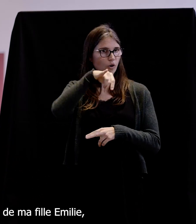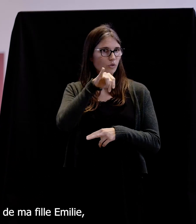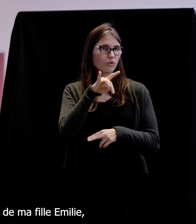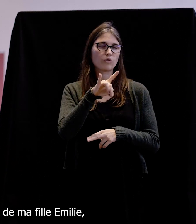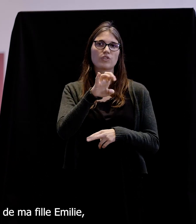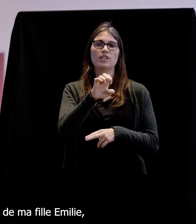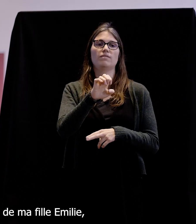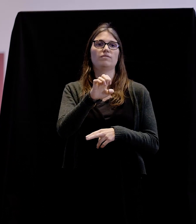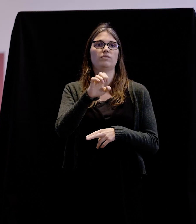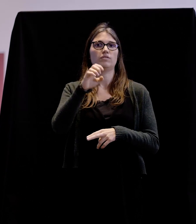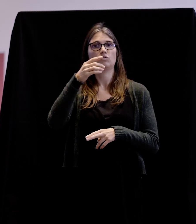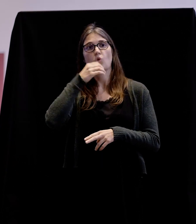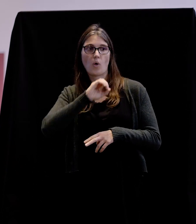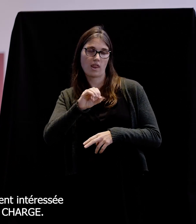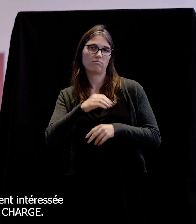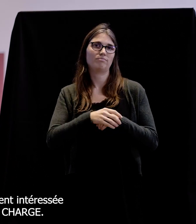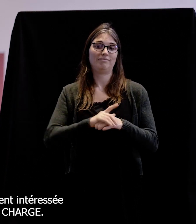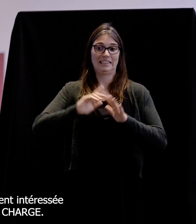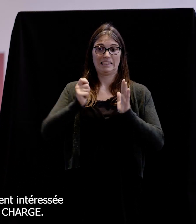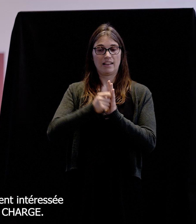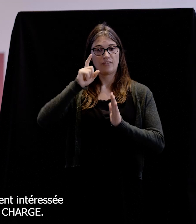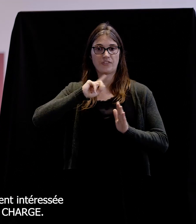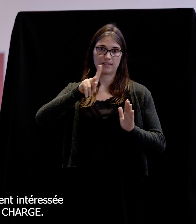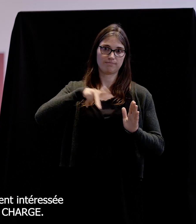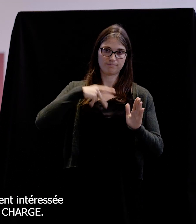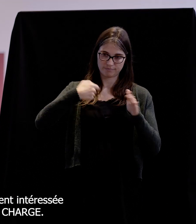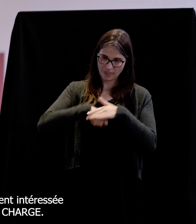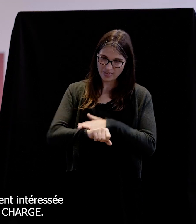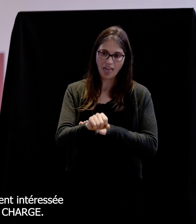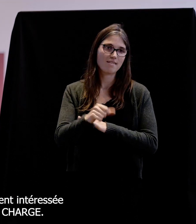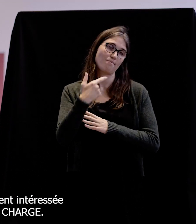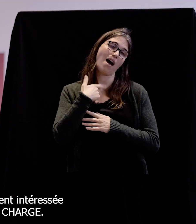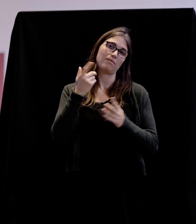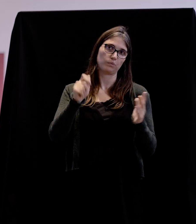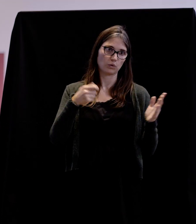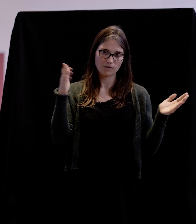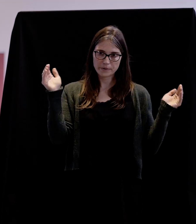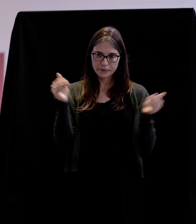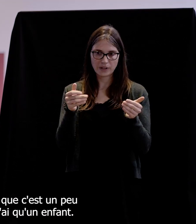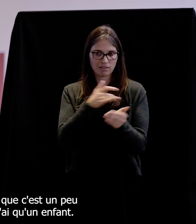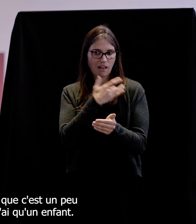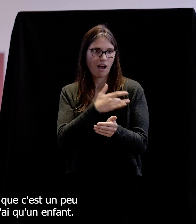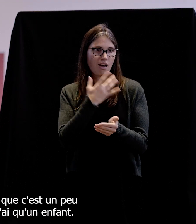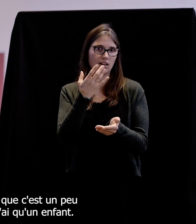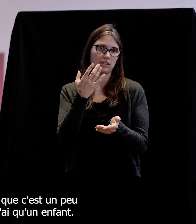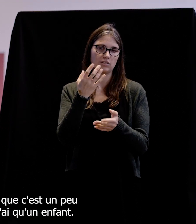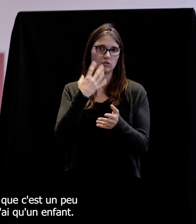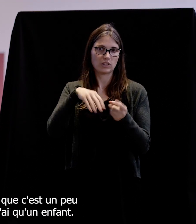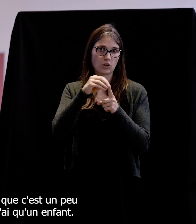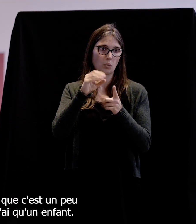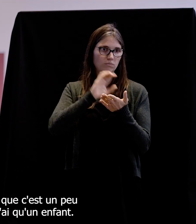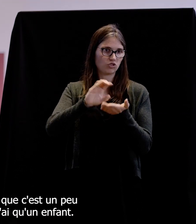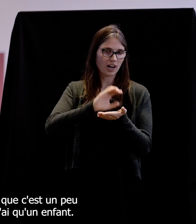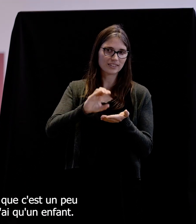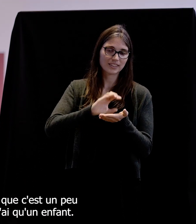la naissance de ma fille Émilie, je me suis extrêmement intéressée au syndrome charge. Et vous vous doutez que